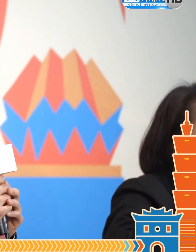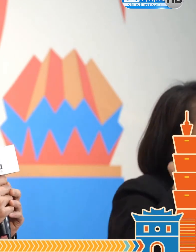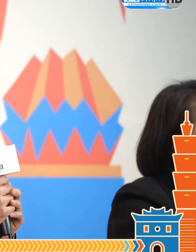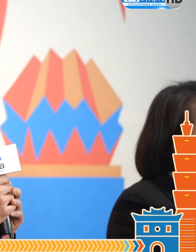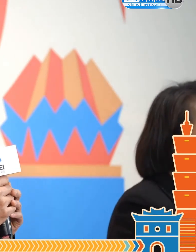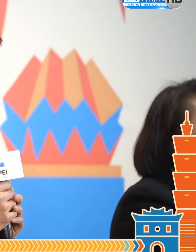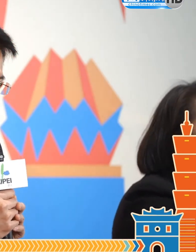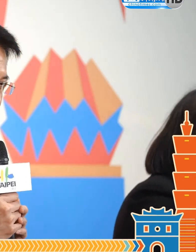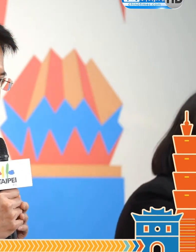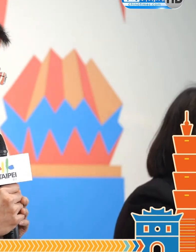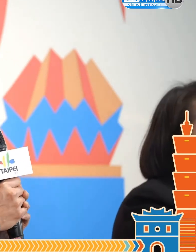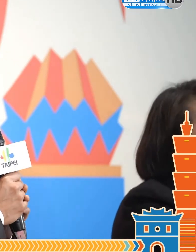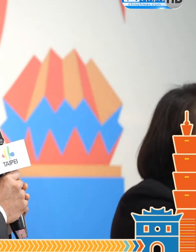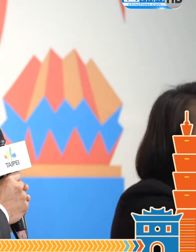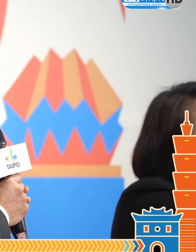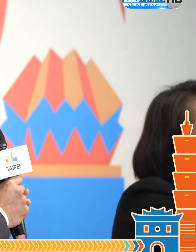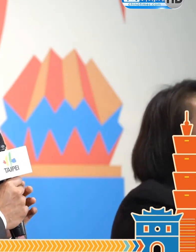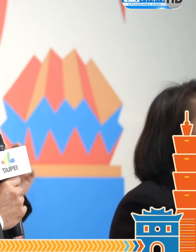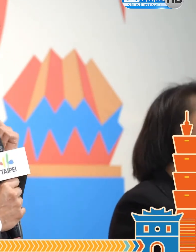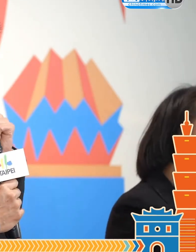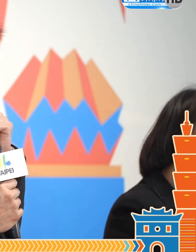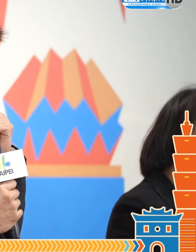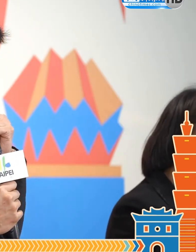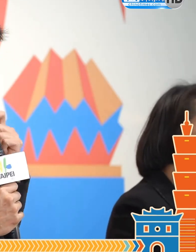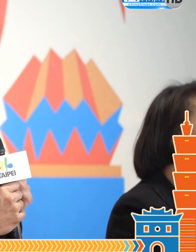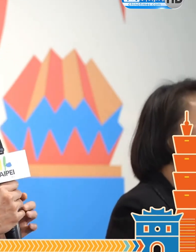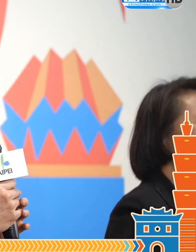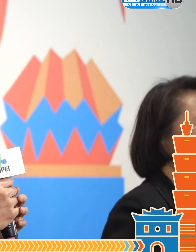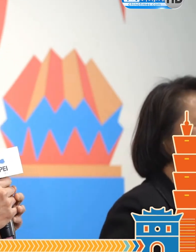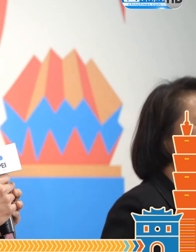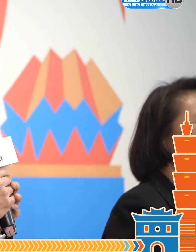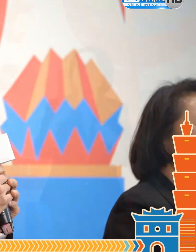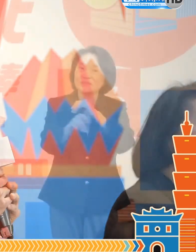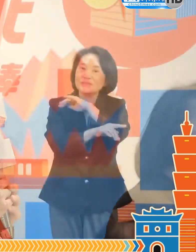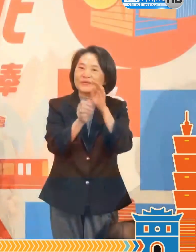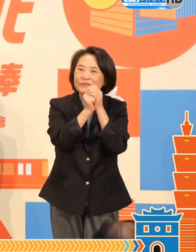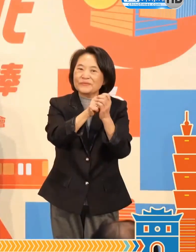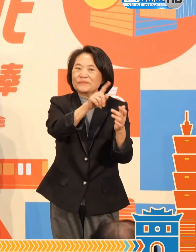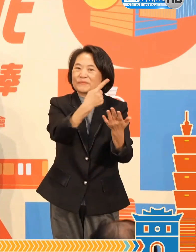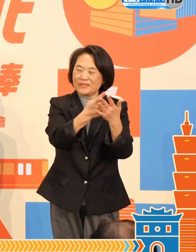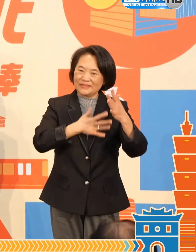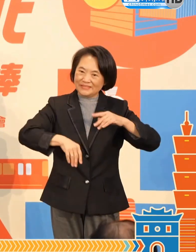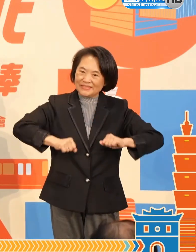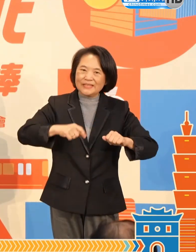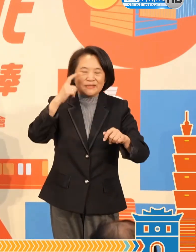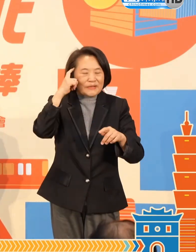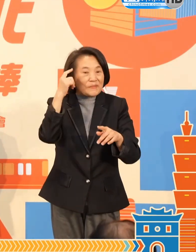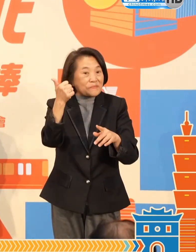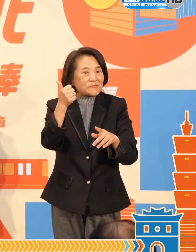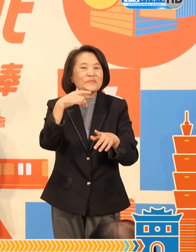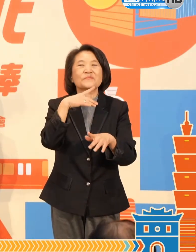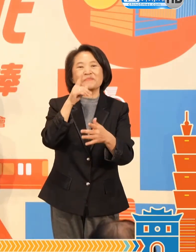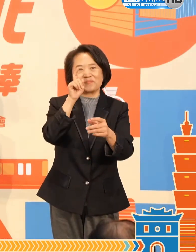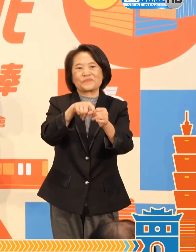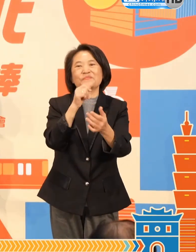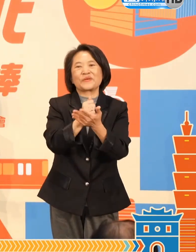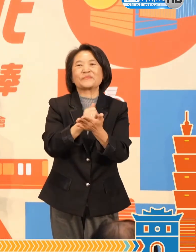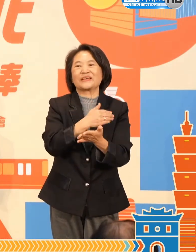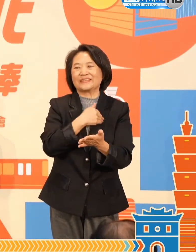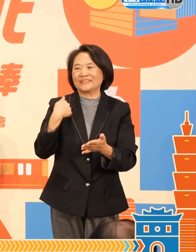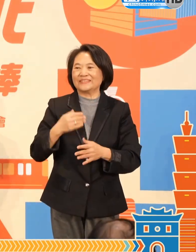的地方，也请大家多海涵。那最后预祝大家身体健康，心想事成。好，谢谢。